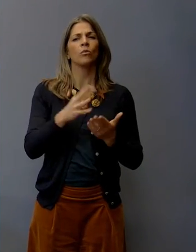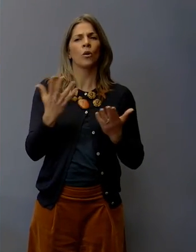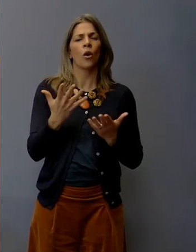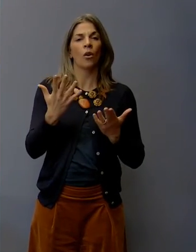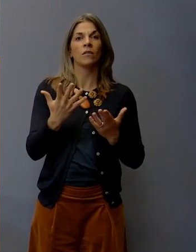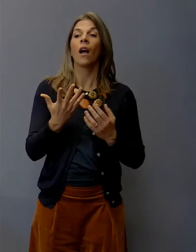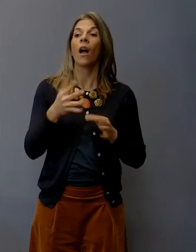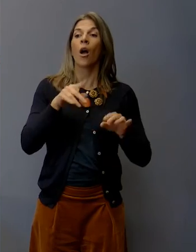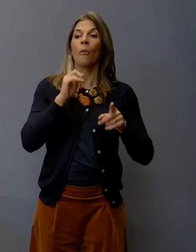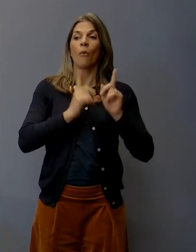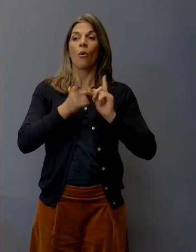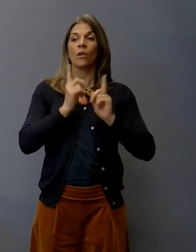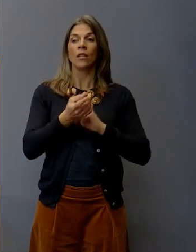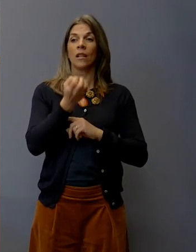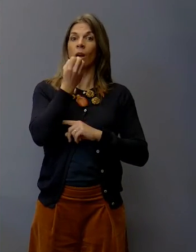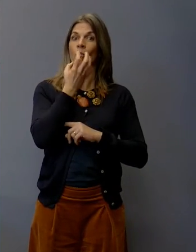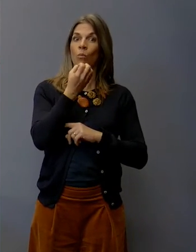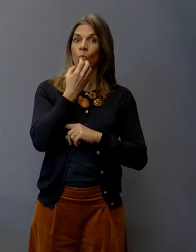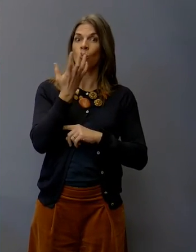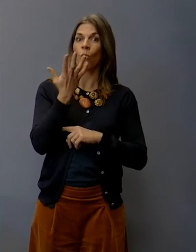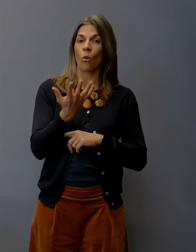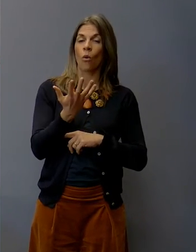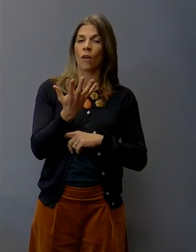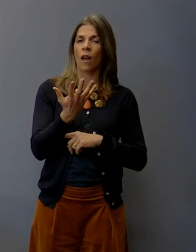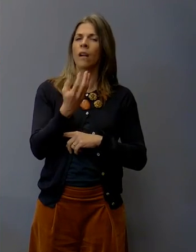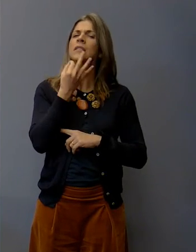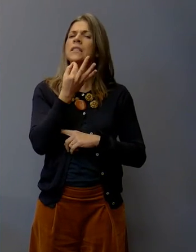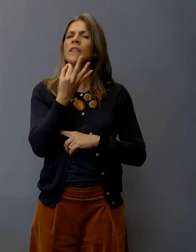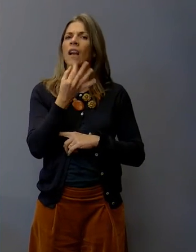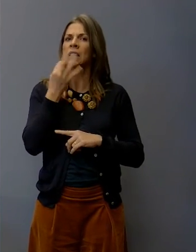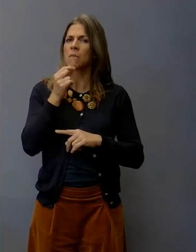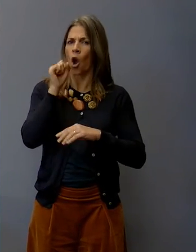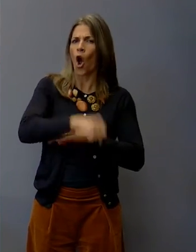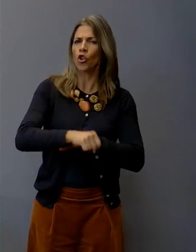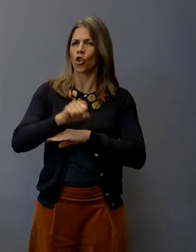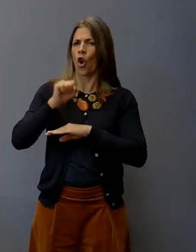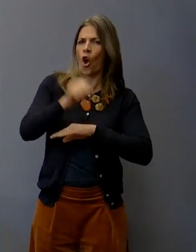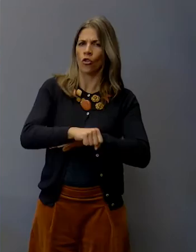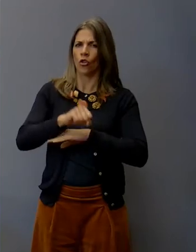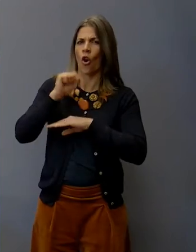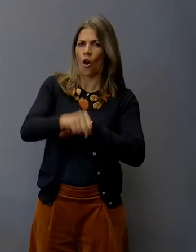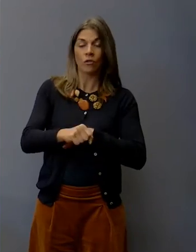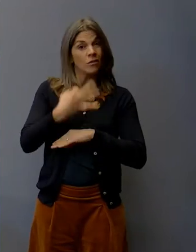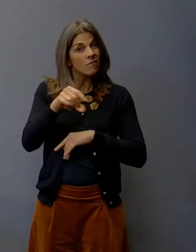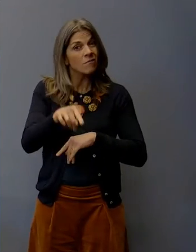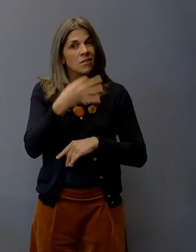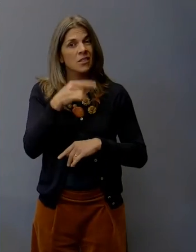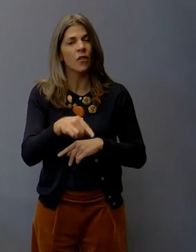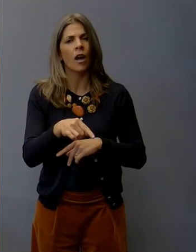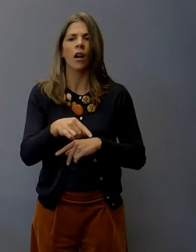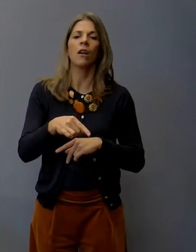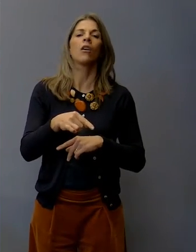non è sempre solo lavorare contro ma la buona politica è adoprarsi a